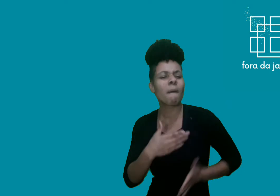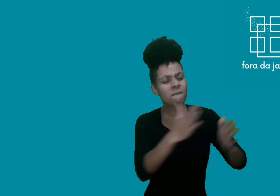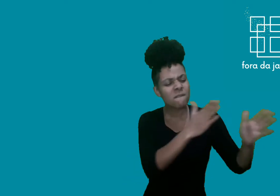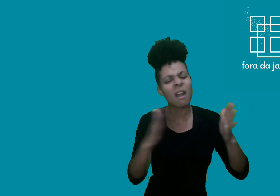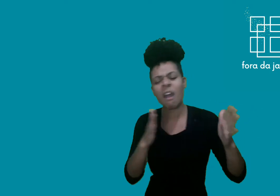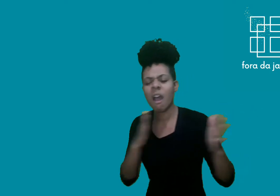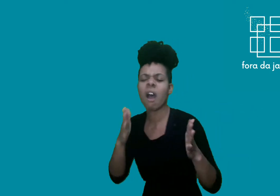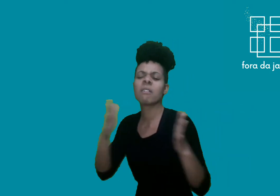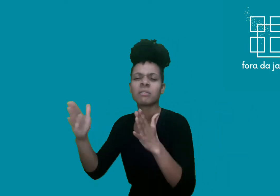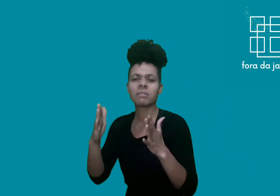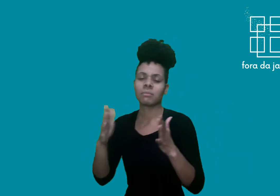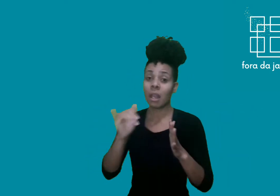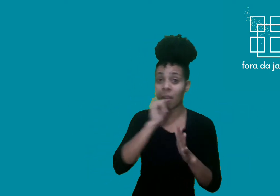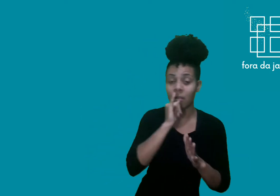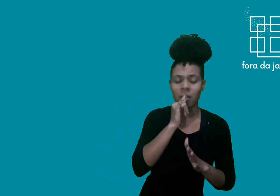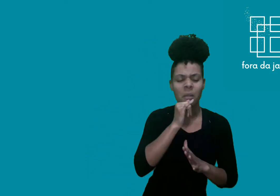acho que isso traz um sentimento